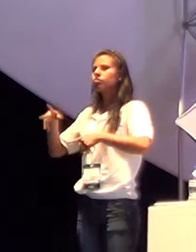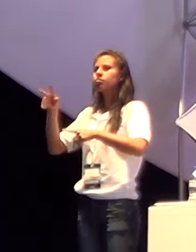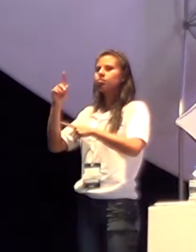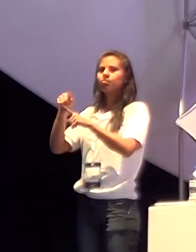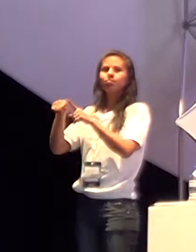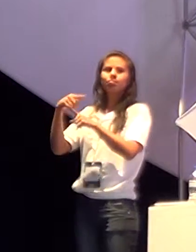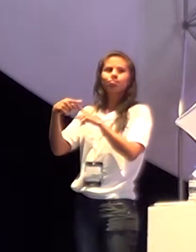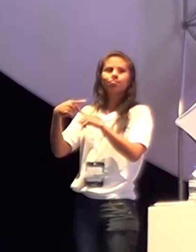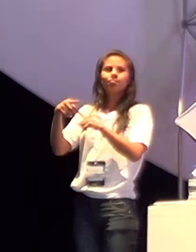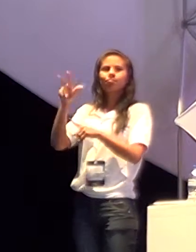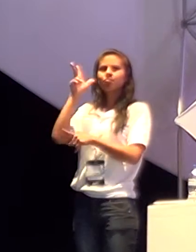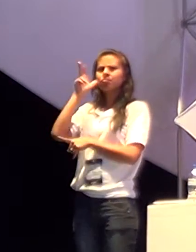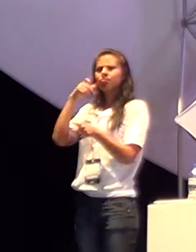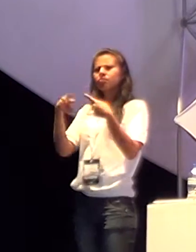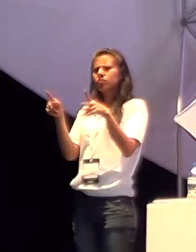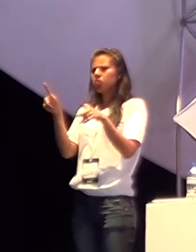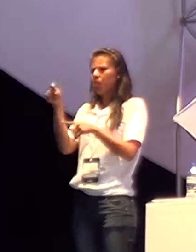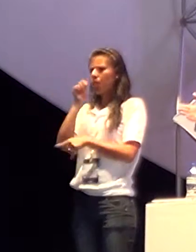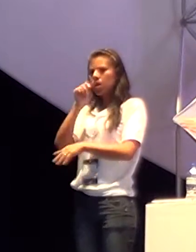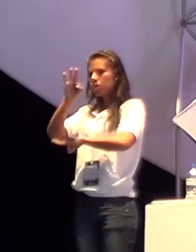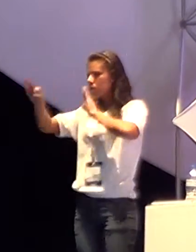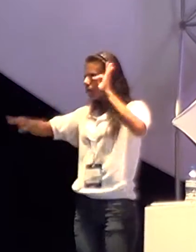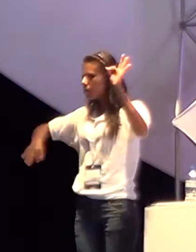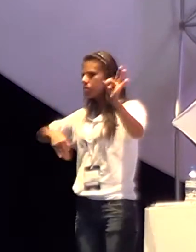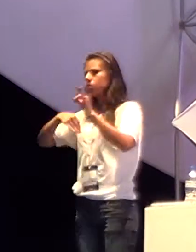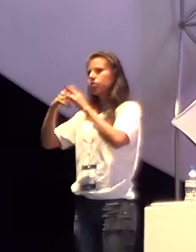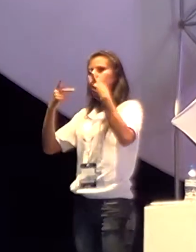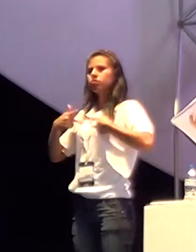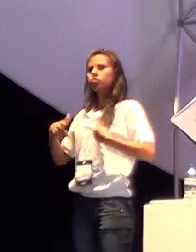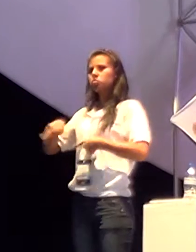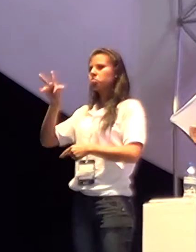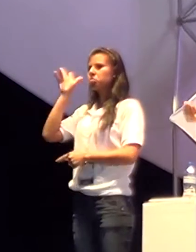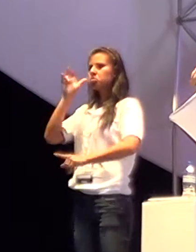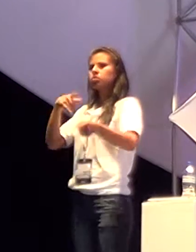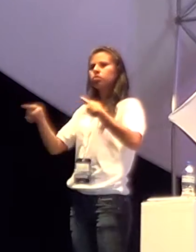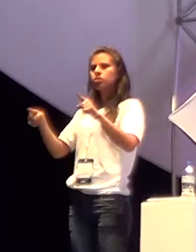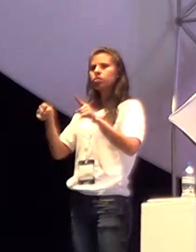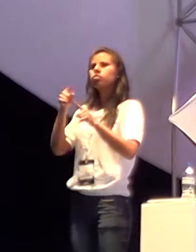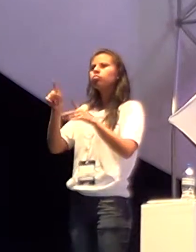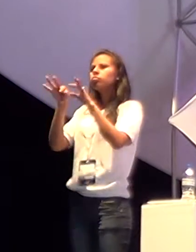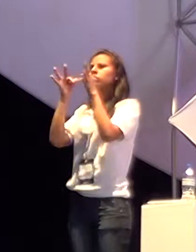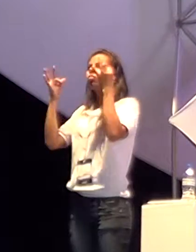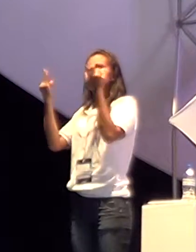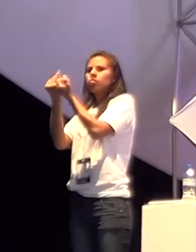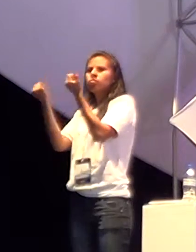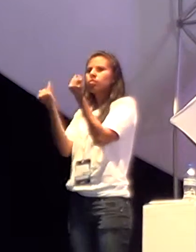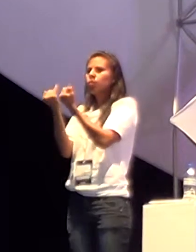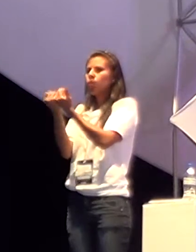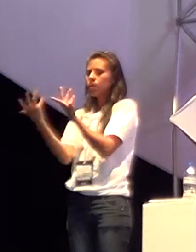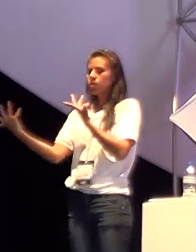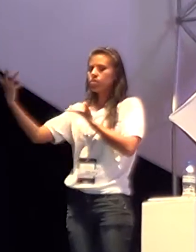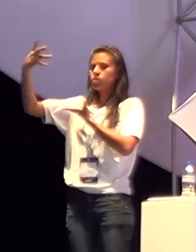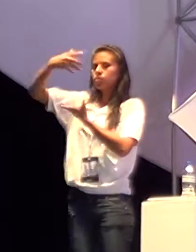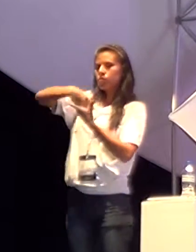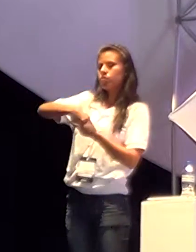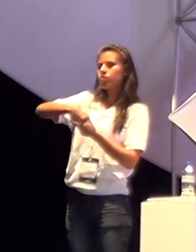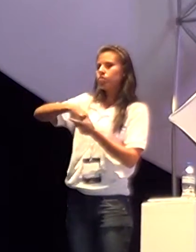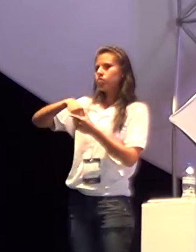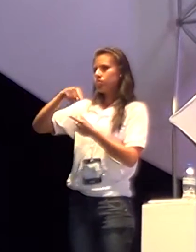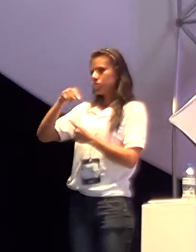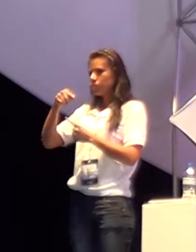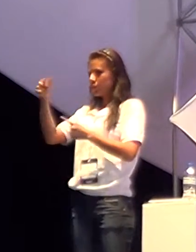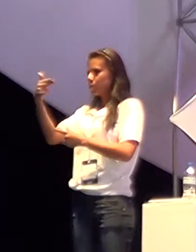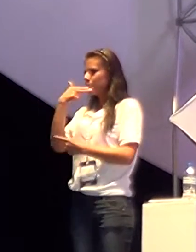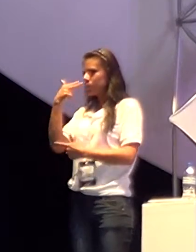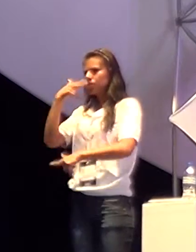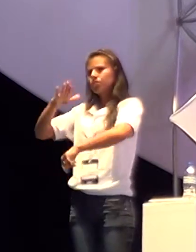música? No importa, yo escucho, tú escuchas, todas las personas escuchan. Música es una forma de hacer también la inclusión digital, de empezar a